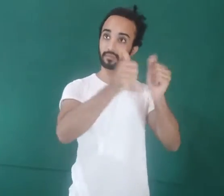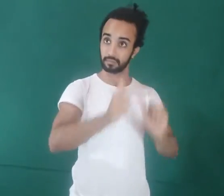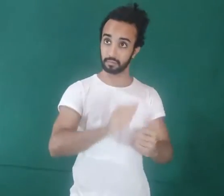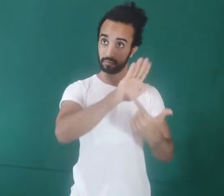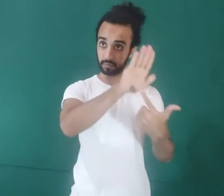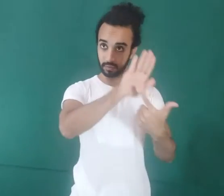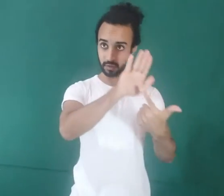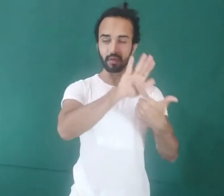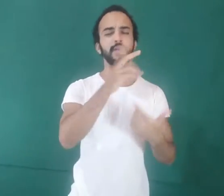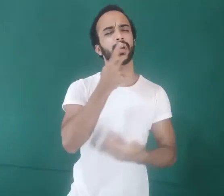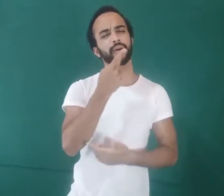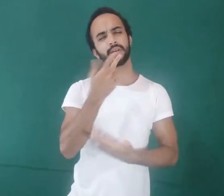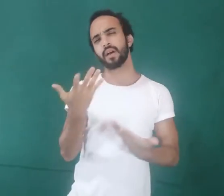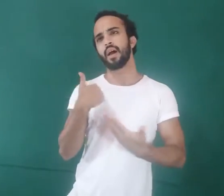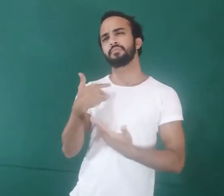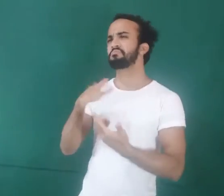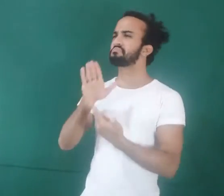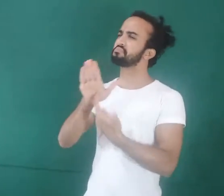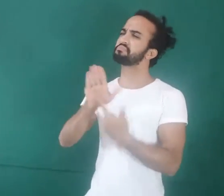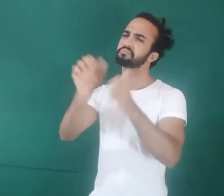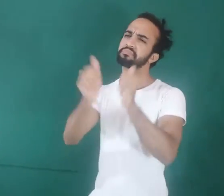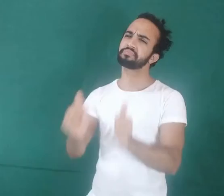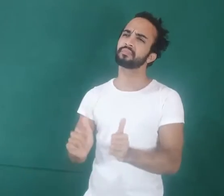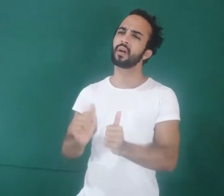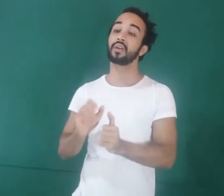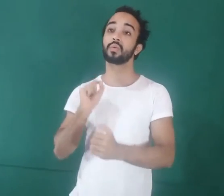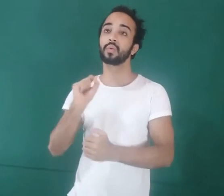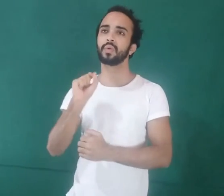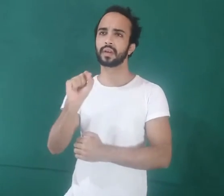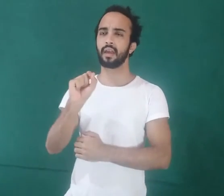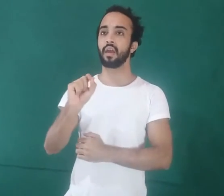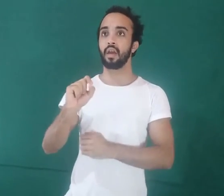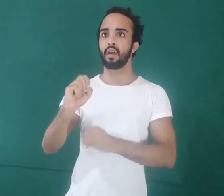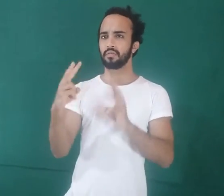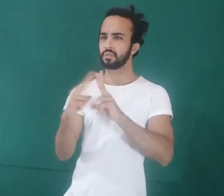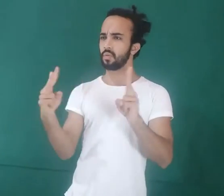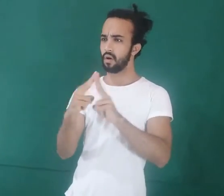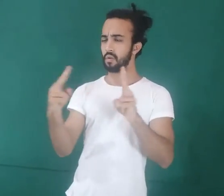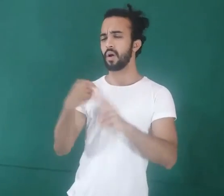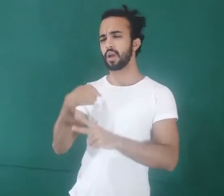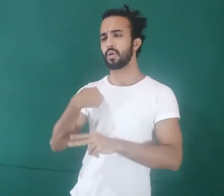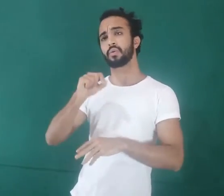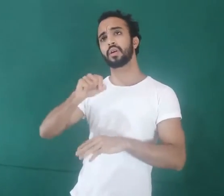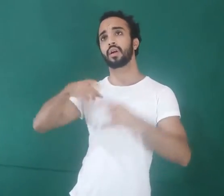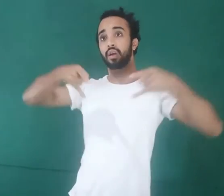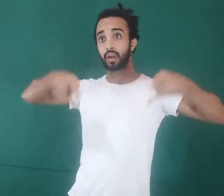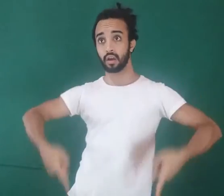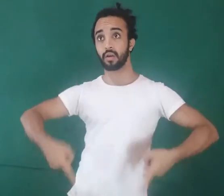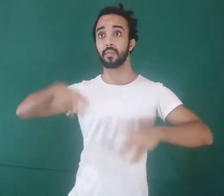que, não, exposição online. De repente eu entrei numa exposição aqui, da minha cama, deitado